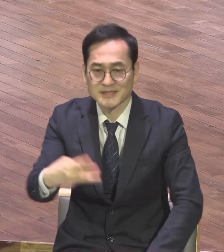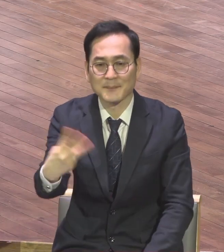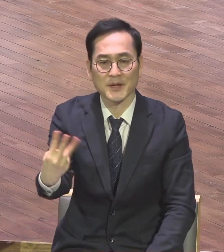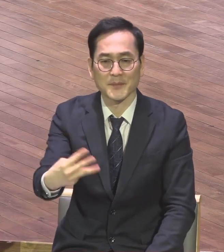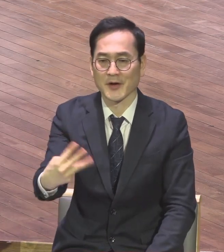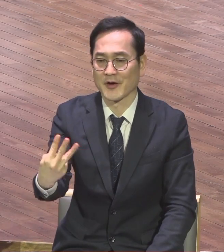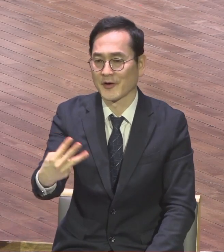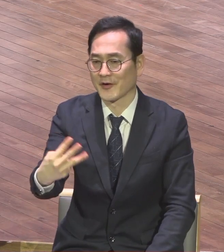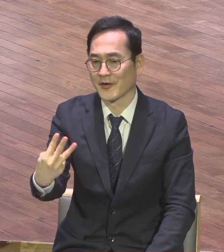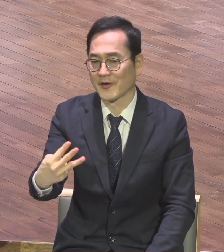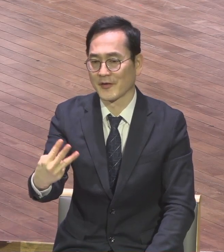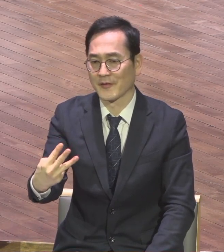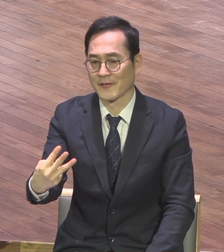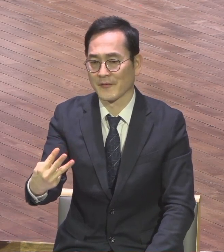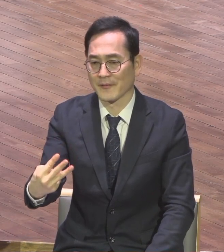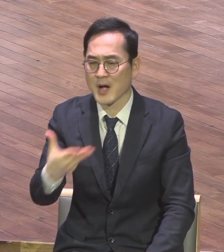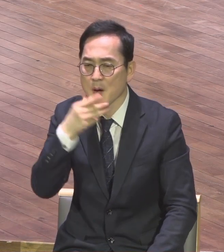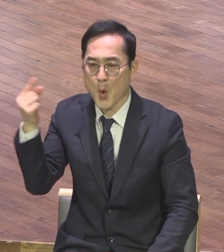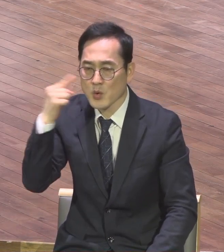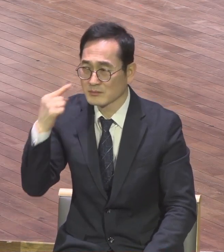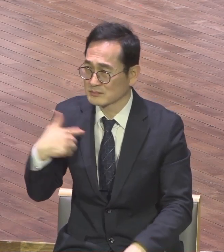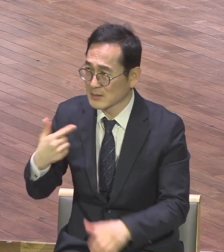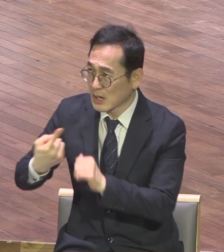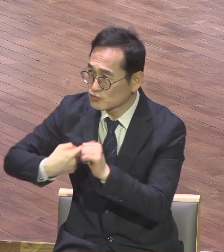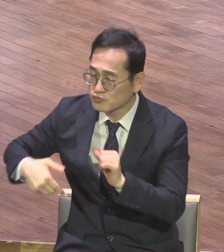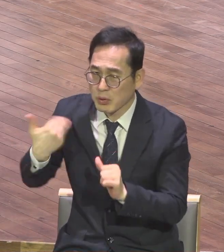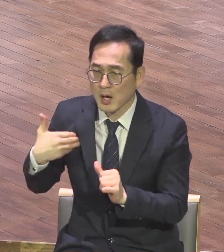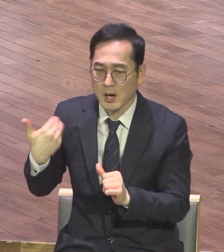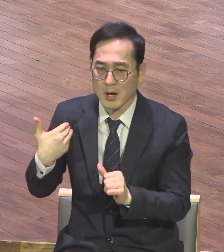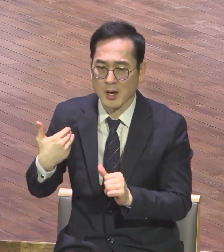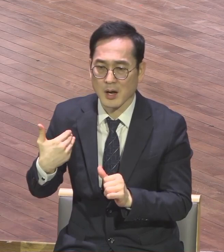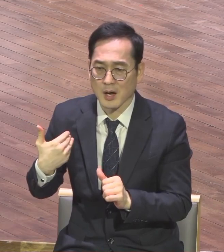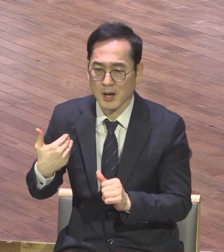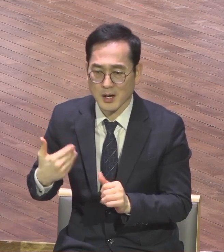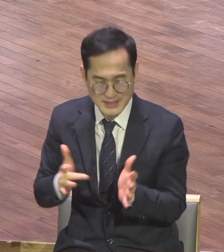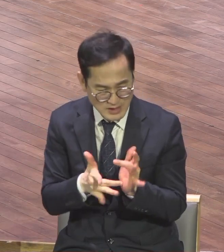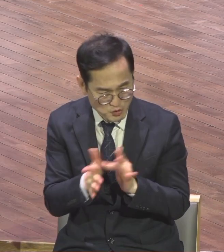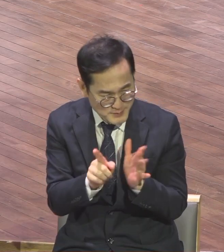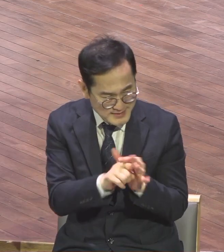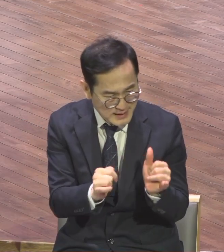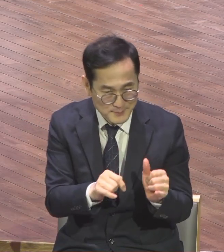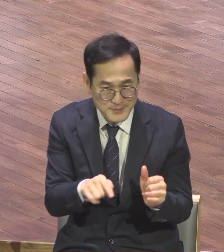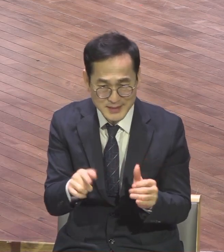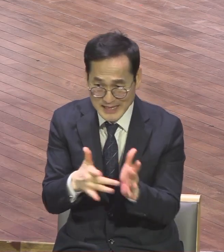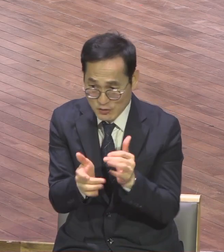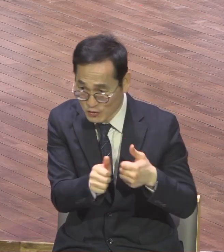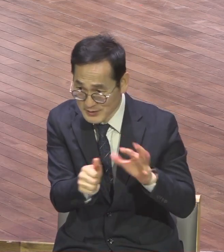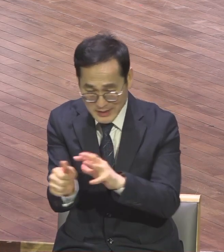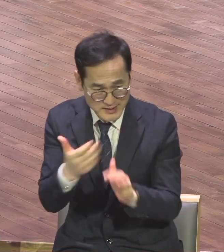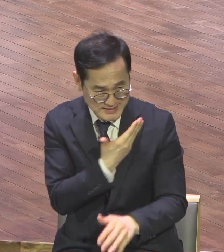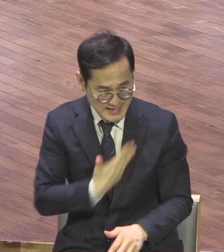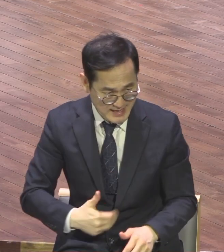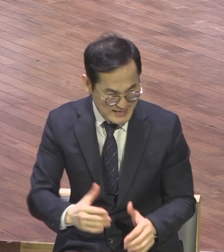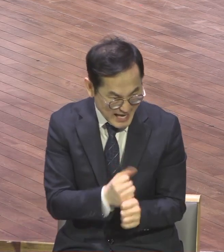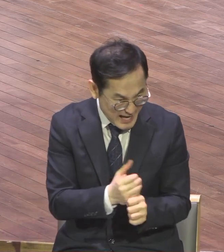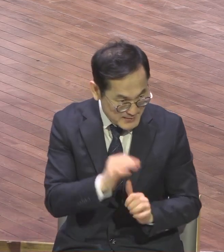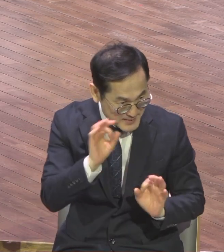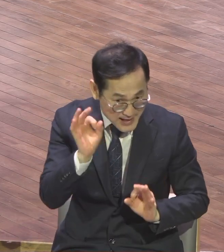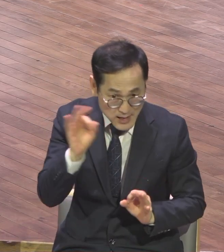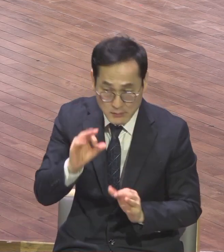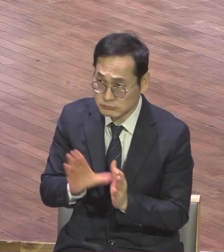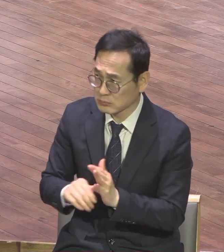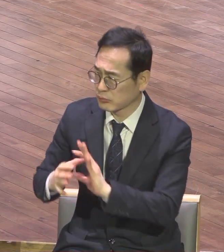죽음을 무릅쓰고 나가서 예수가 그리스도라고 외쳤더니 3,000명이 그냥 죽게로 돌아오는 현장 변화의 증거가